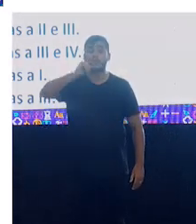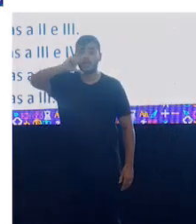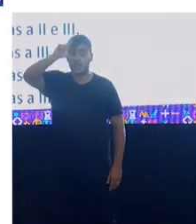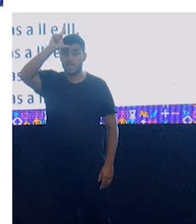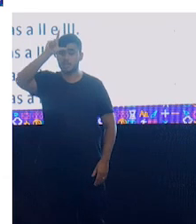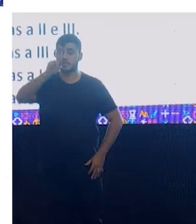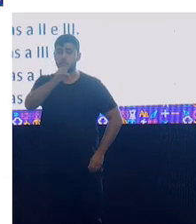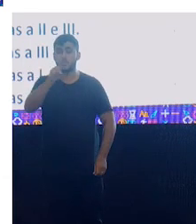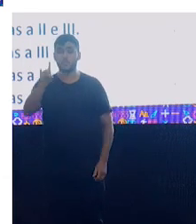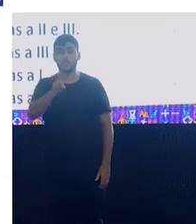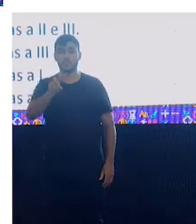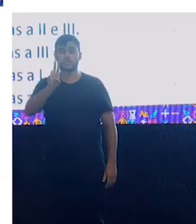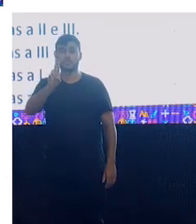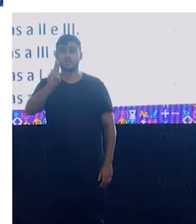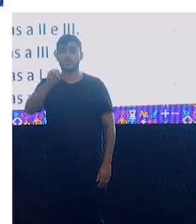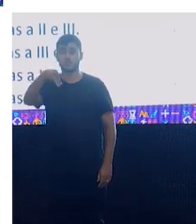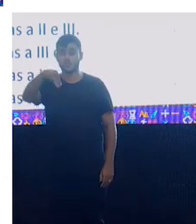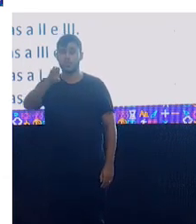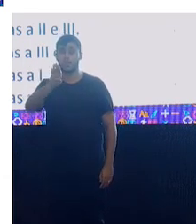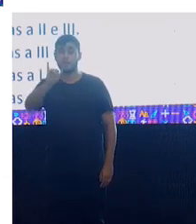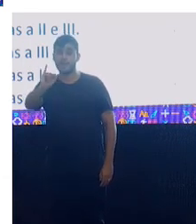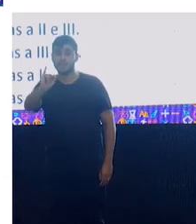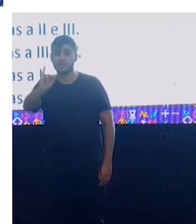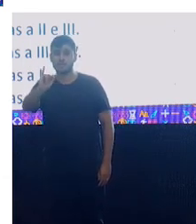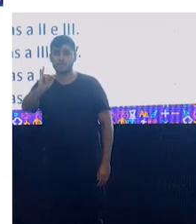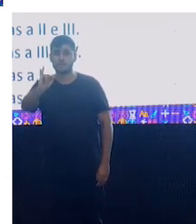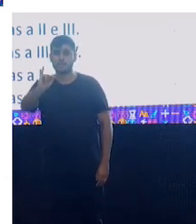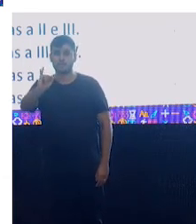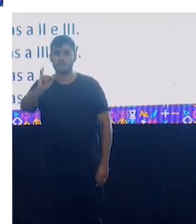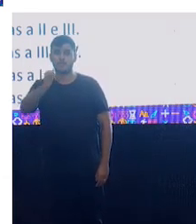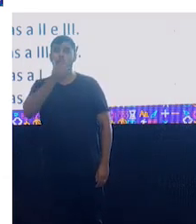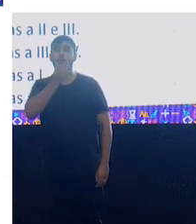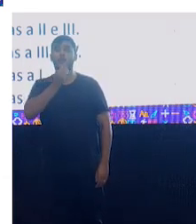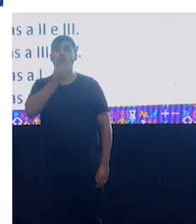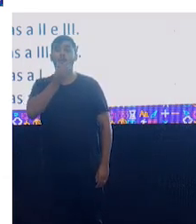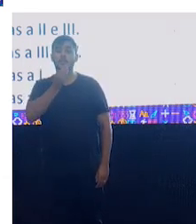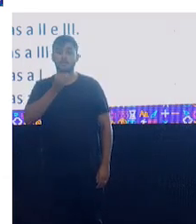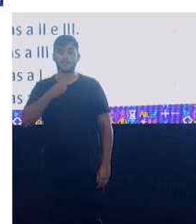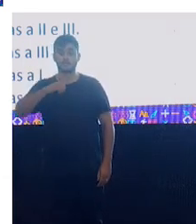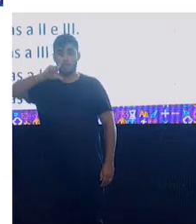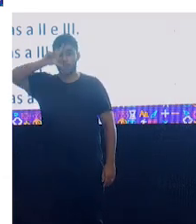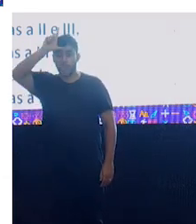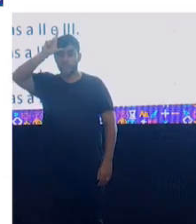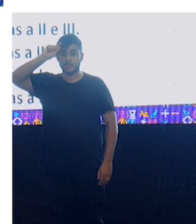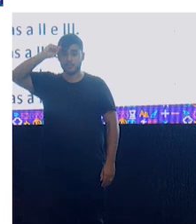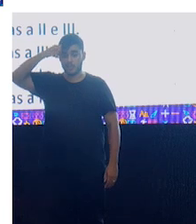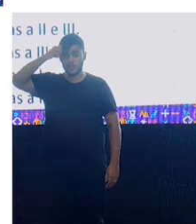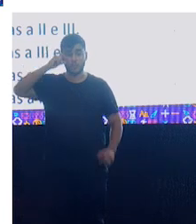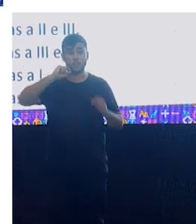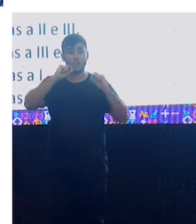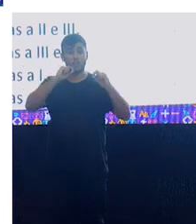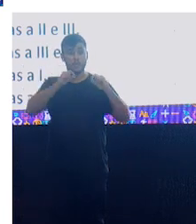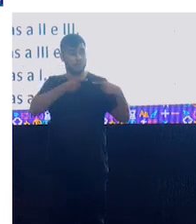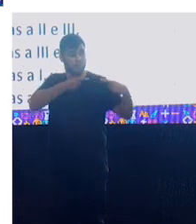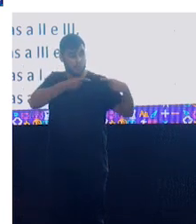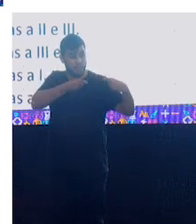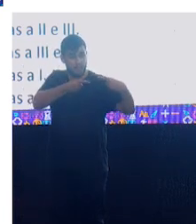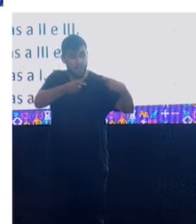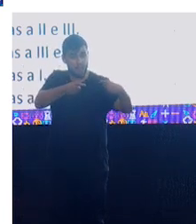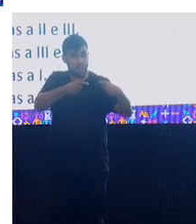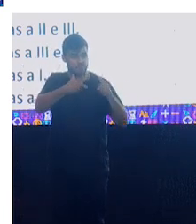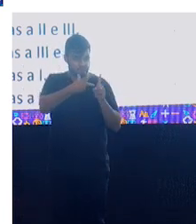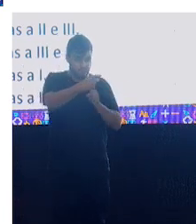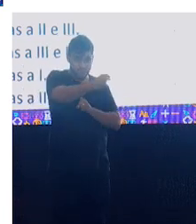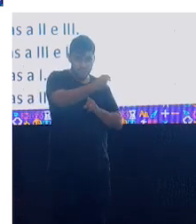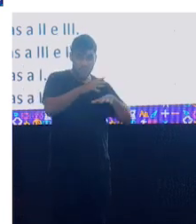o único, mas não escravizava por causa da cor da pele, escravizava por causa da ideia de guerra. É bem